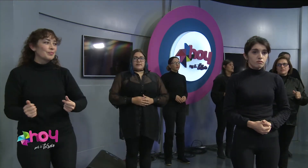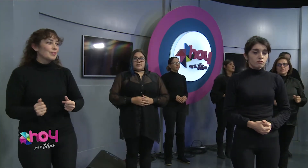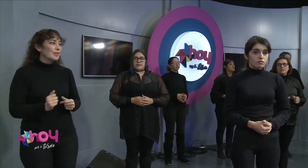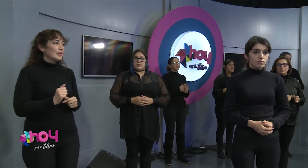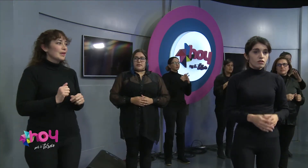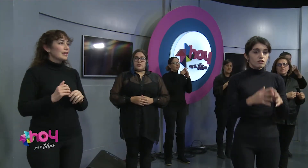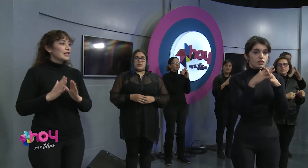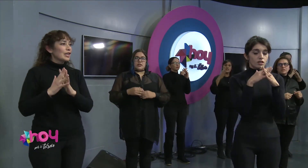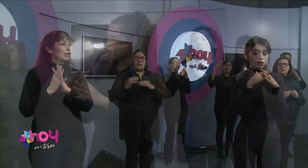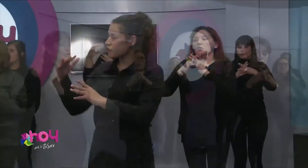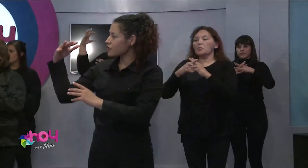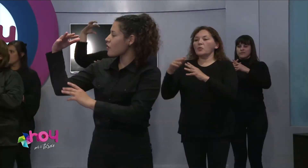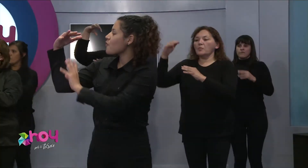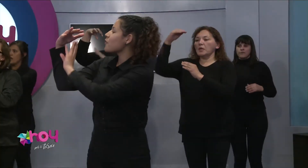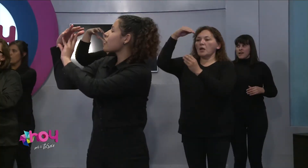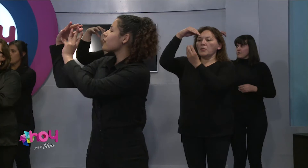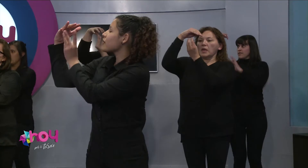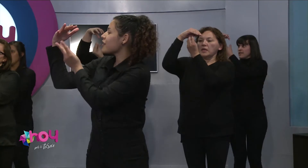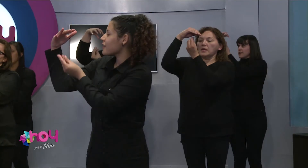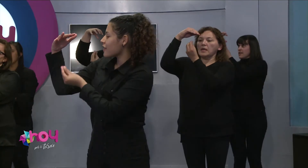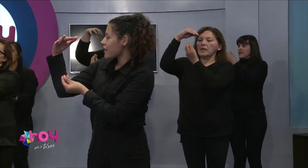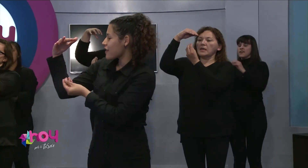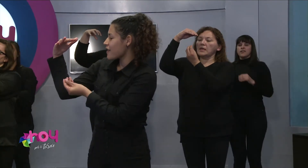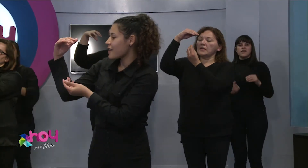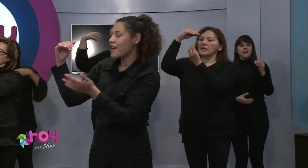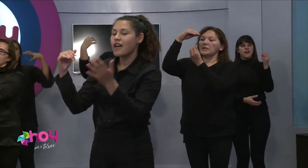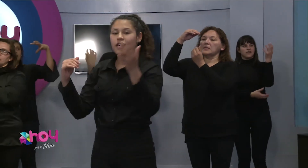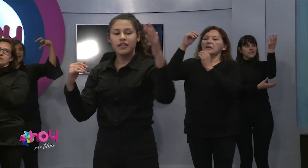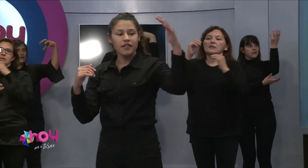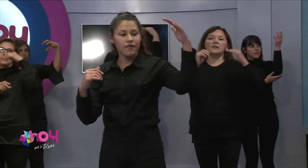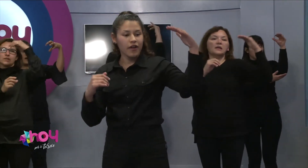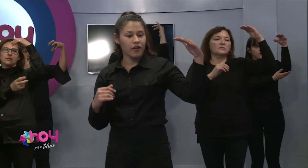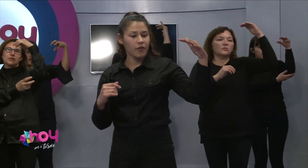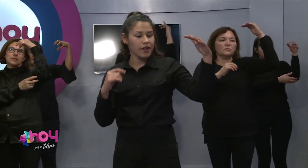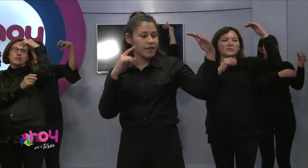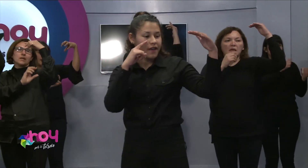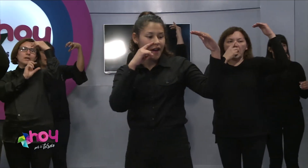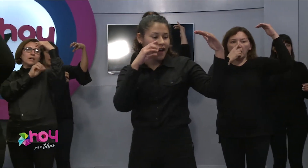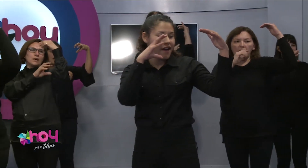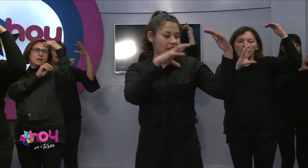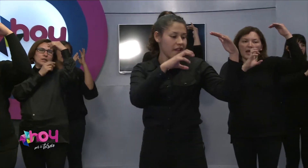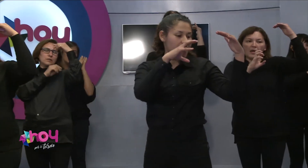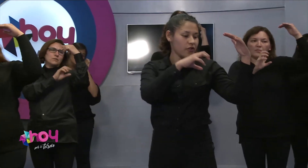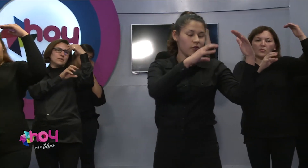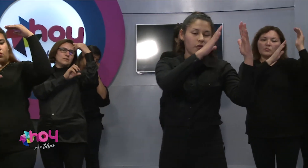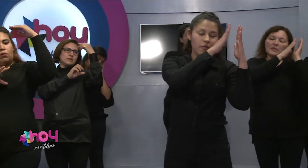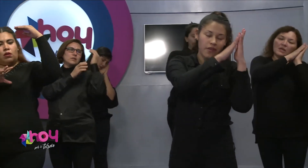Hay un ranchito sombreado de higuera y bajo el tala durmiendo